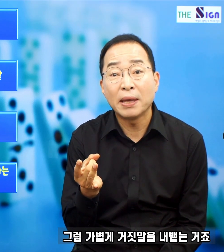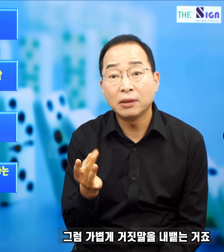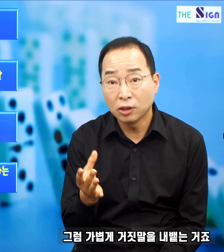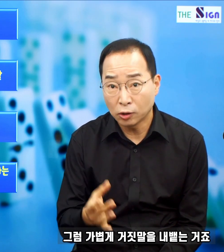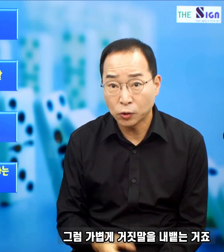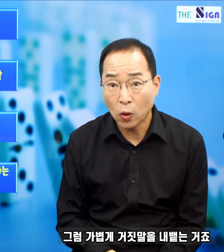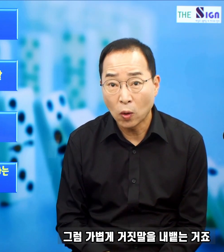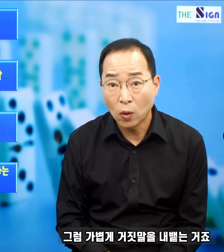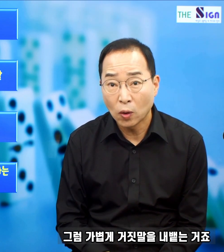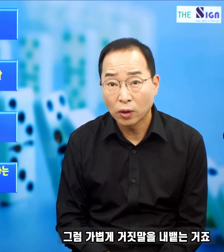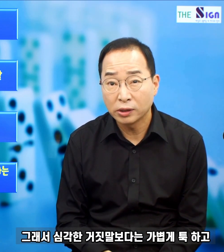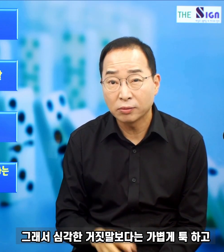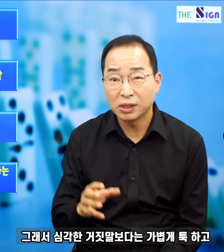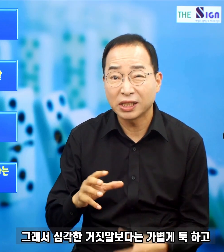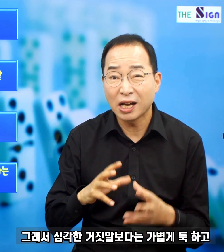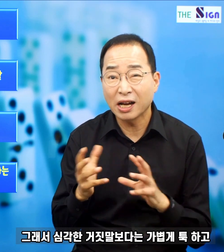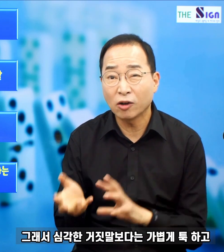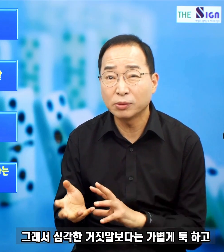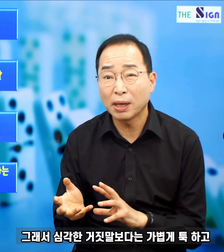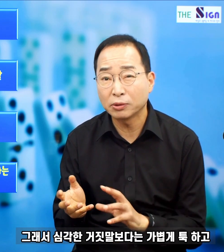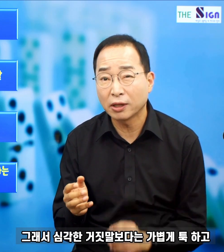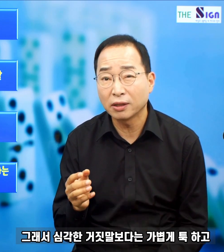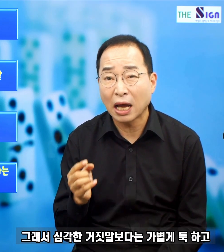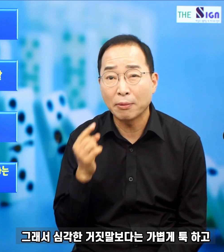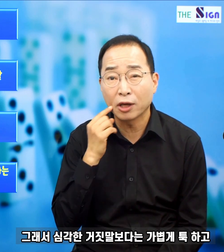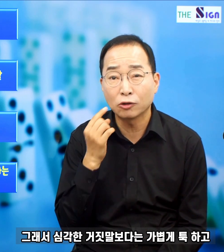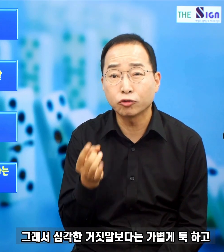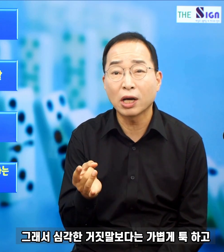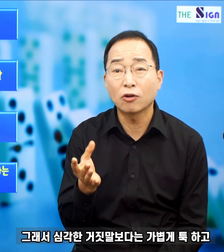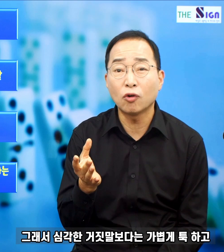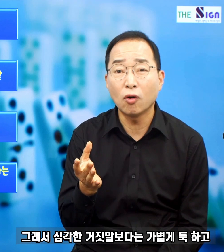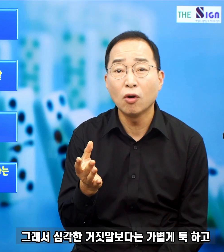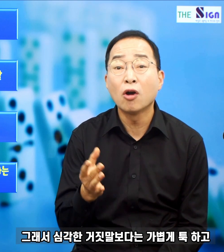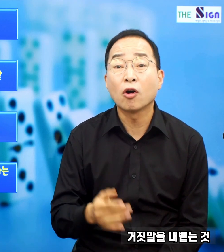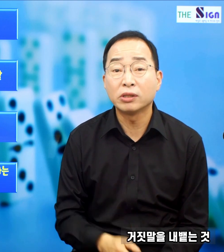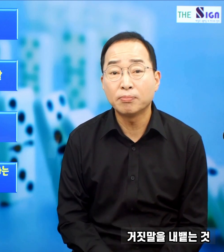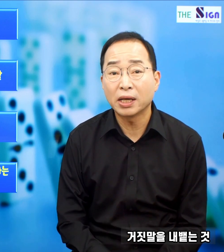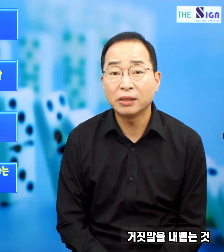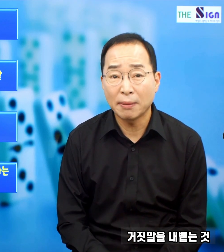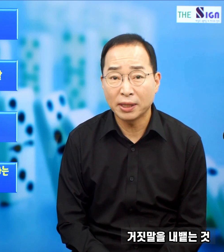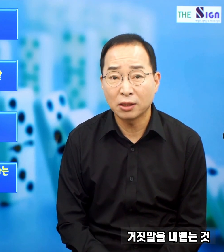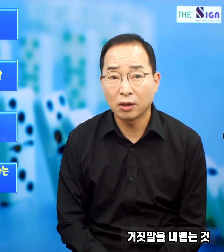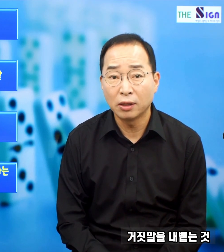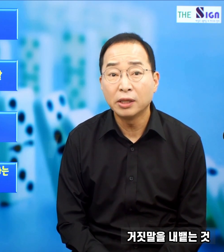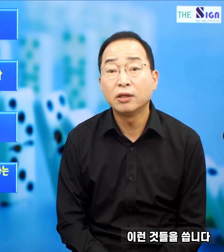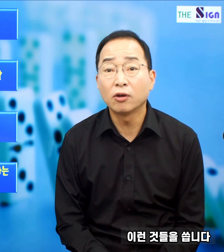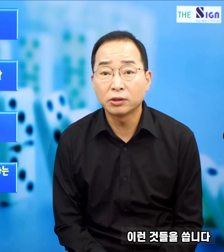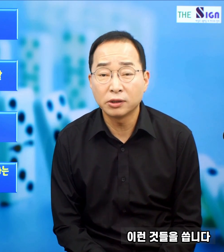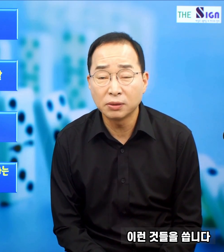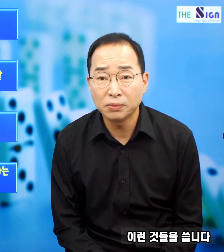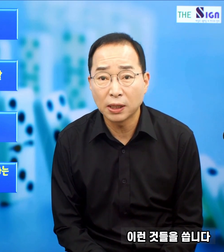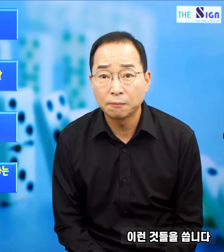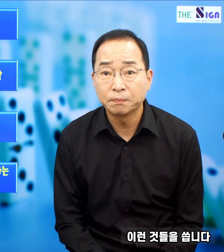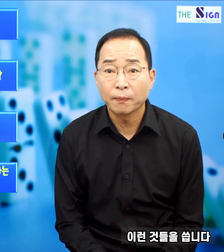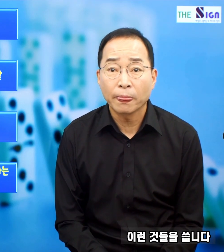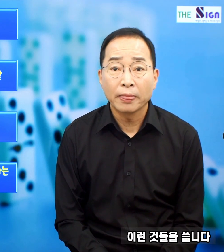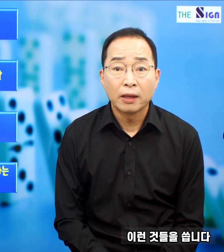내뱉는 거죠. 그래서 이제 심각한 거짓말보다는 가볍게 툭 하고 거짓말을 내뱉는 거, 이런 것들을 씁니다.